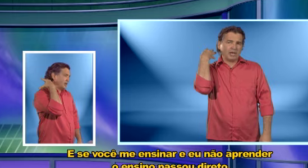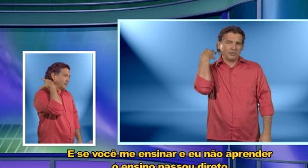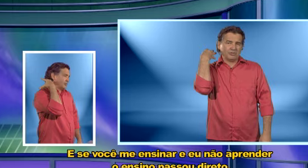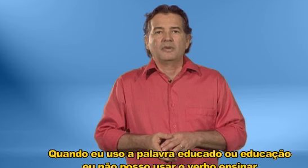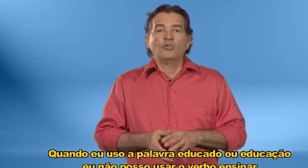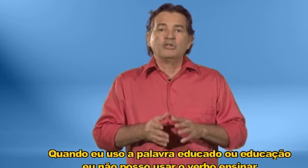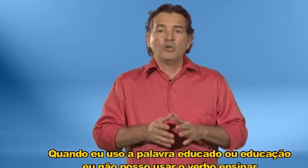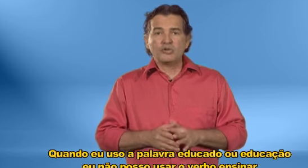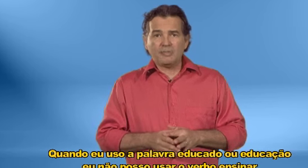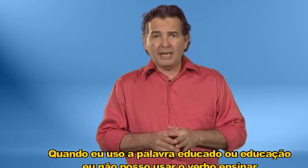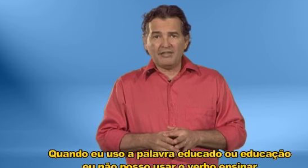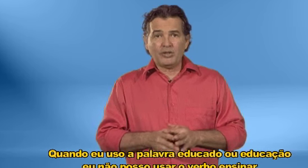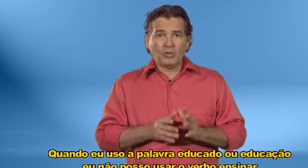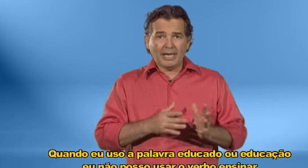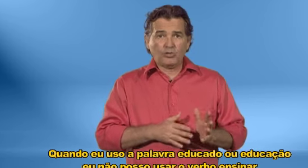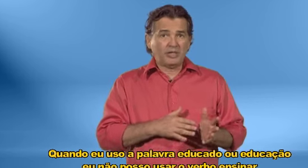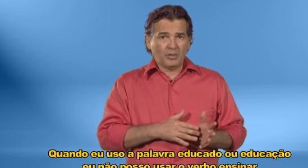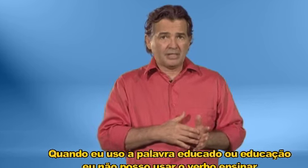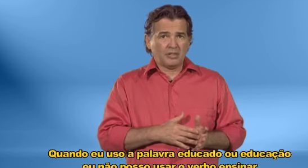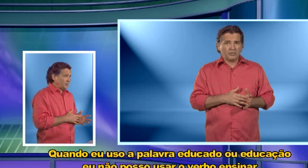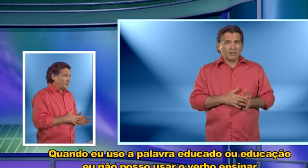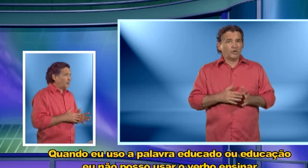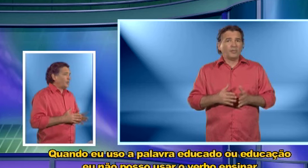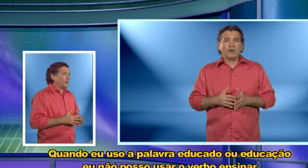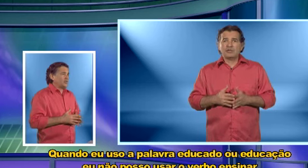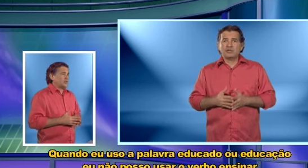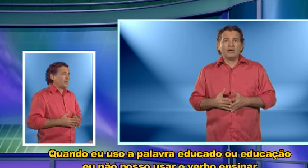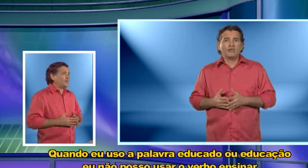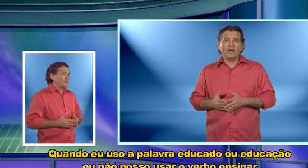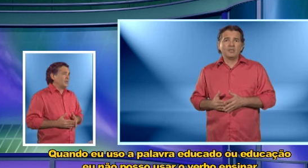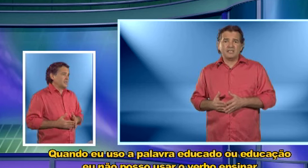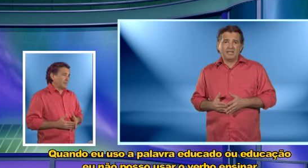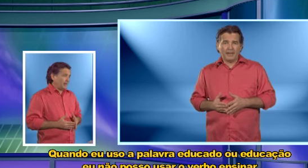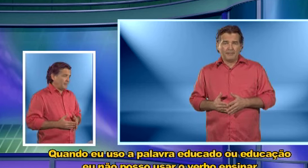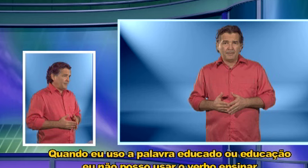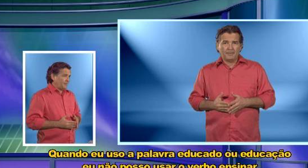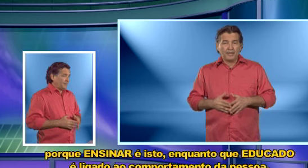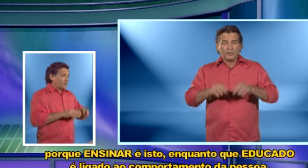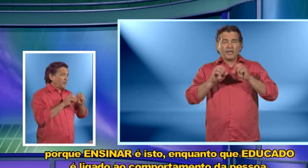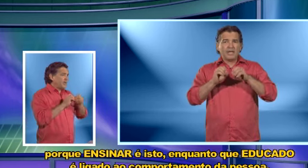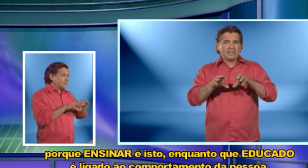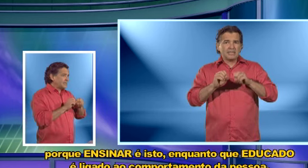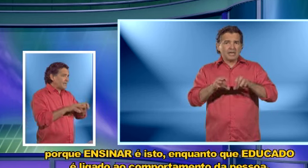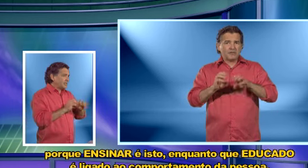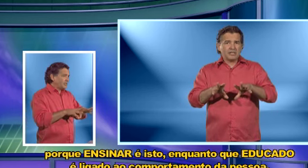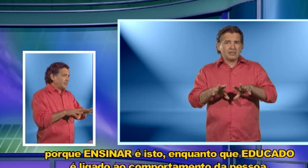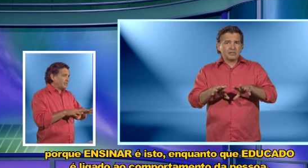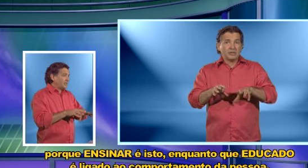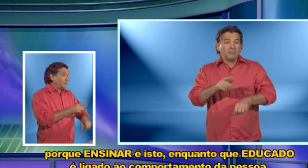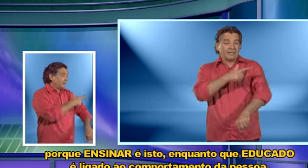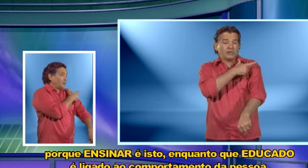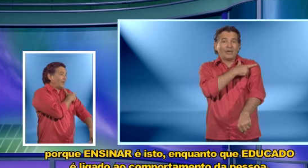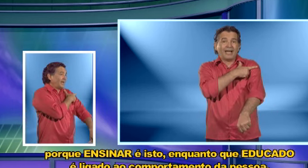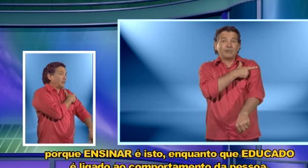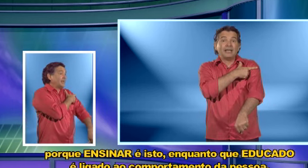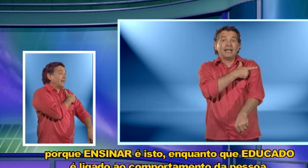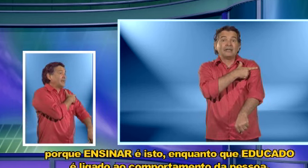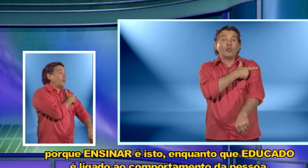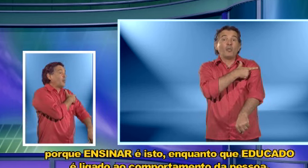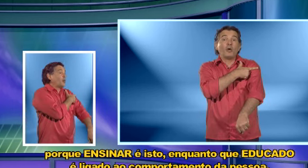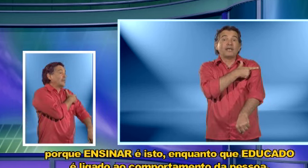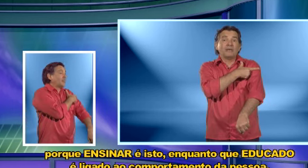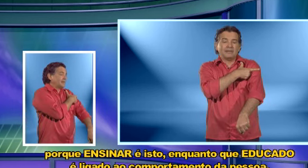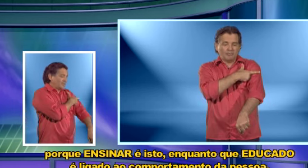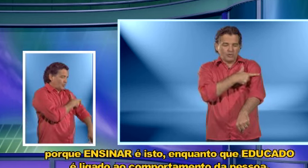passou direto. Quando eu uso a palavra educado ou educação, eu não posso usar o verbo ensinar. Porque ensinar foi isto. Mas educado é